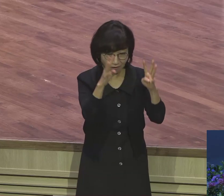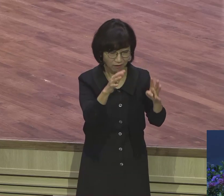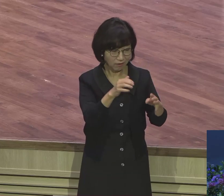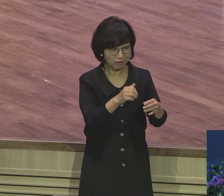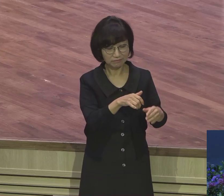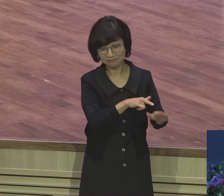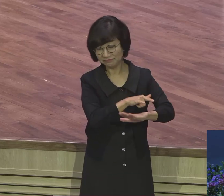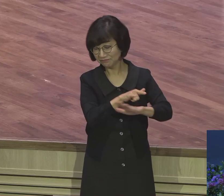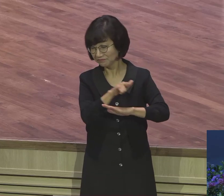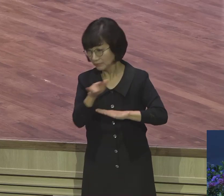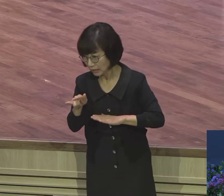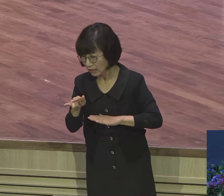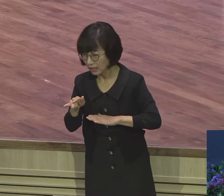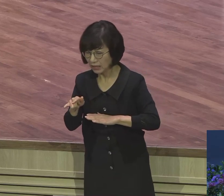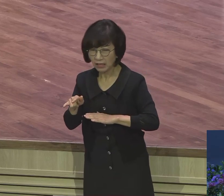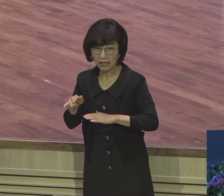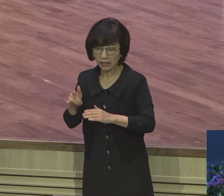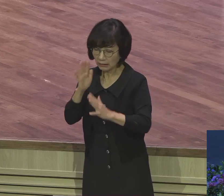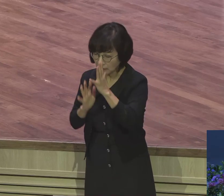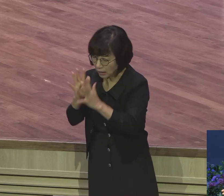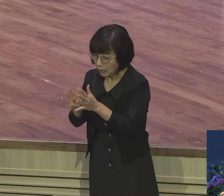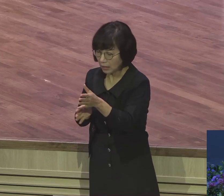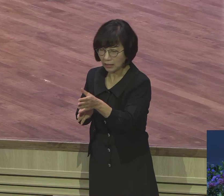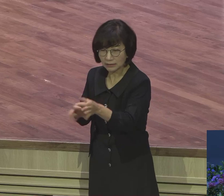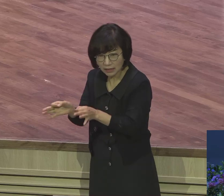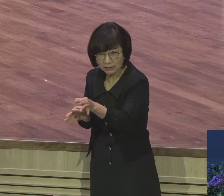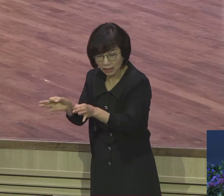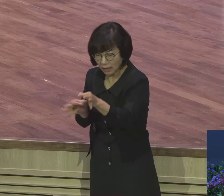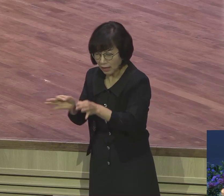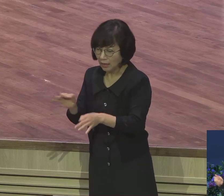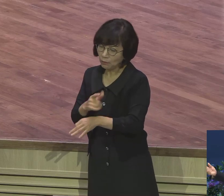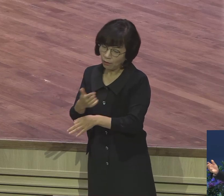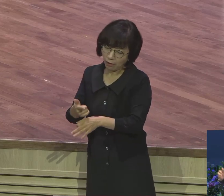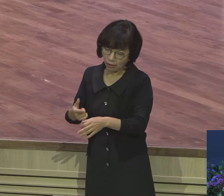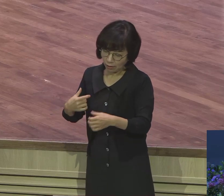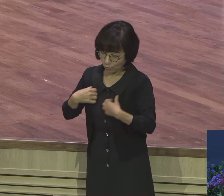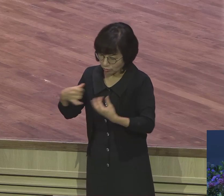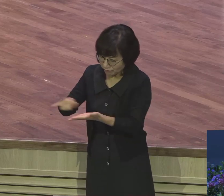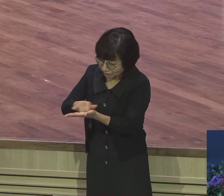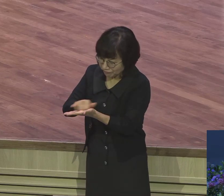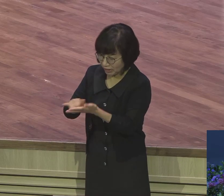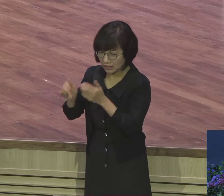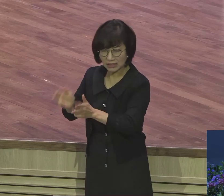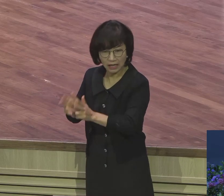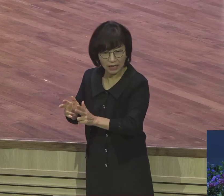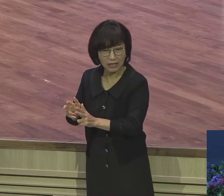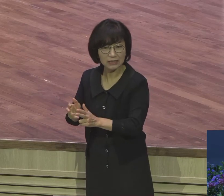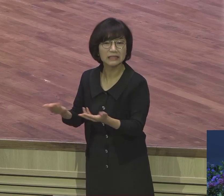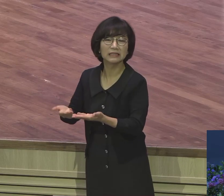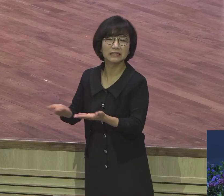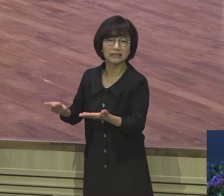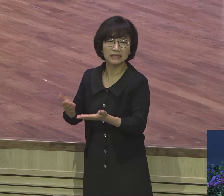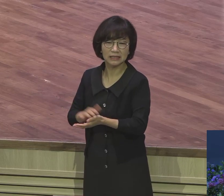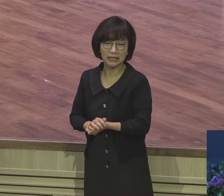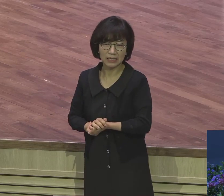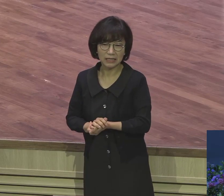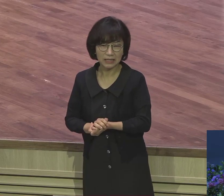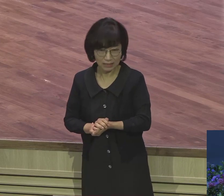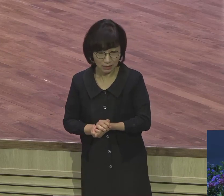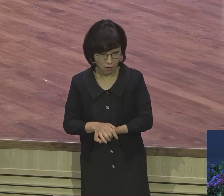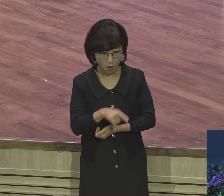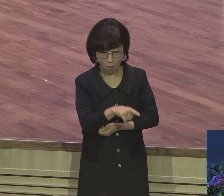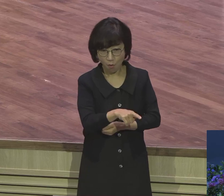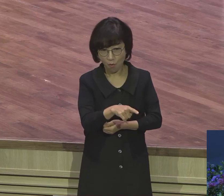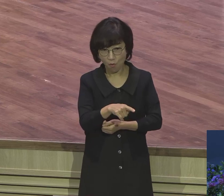가서 1세대 들으면 최소장사 과일닦아가 그런 거예요. 세탁소. 얼마나 열받칩니까.